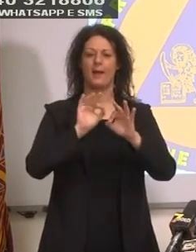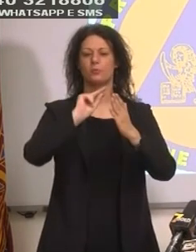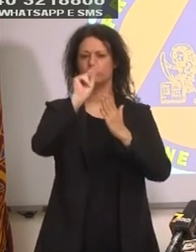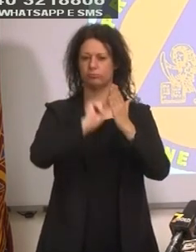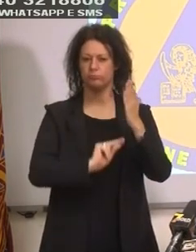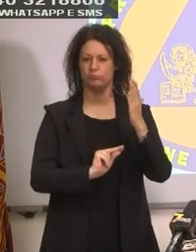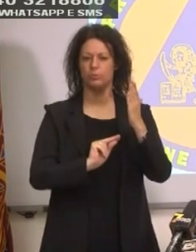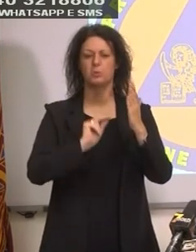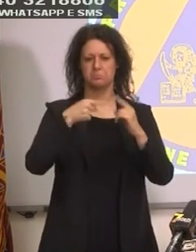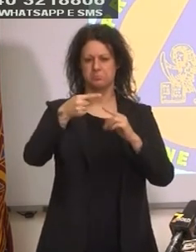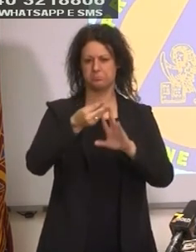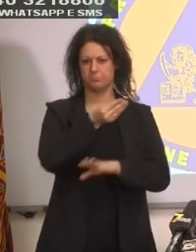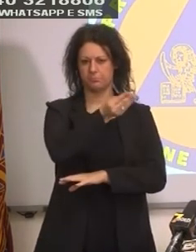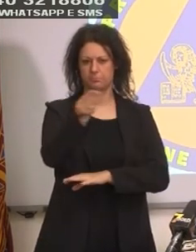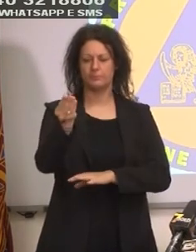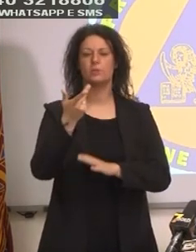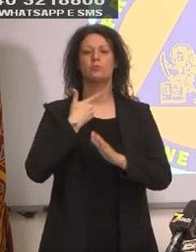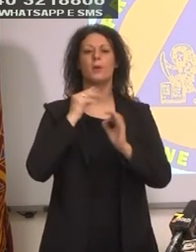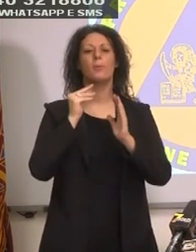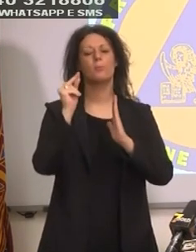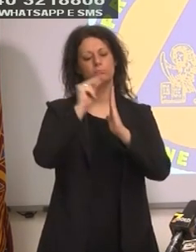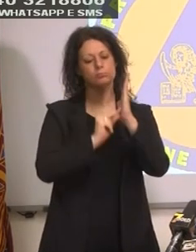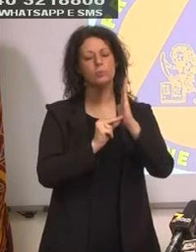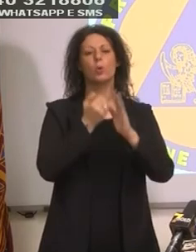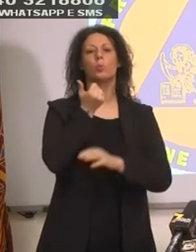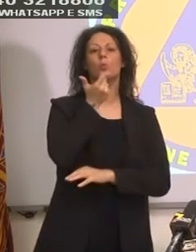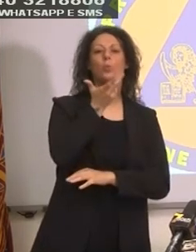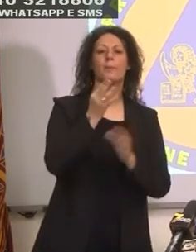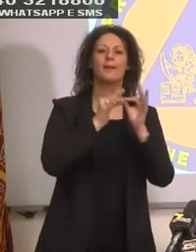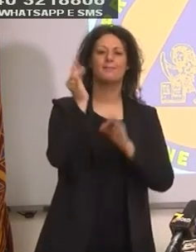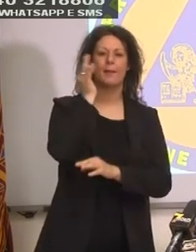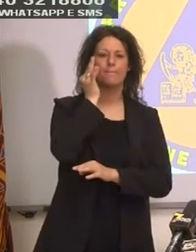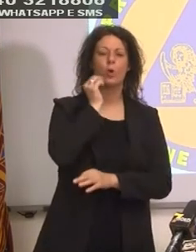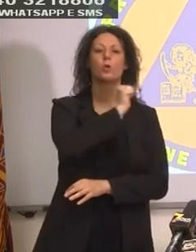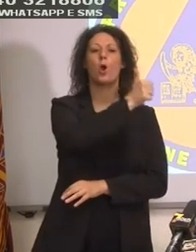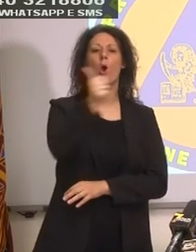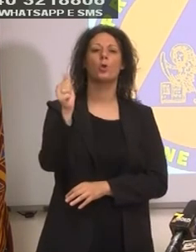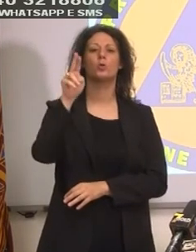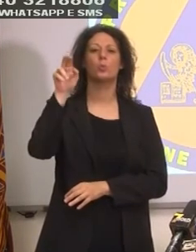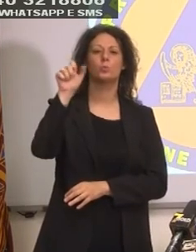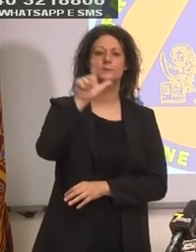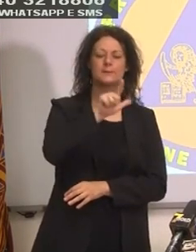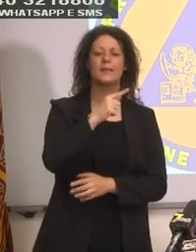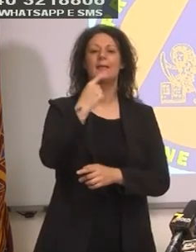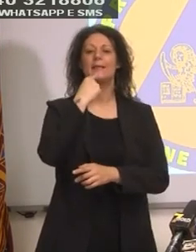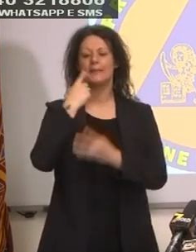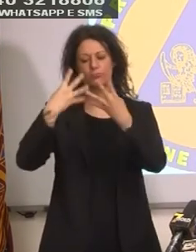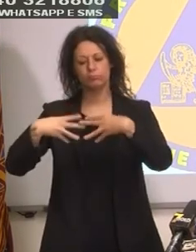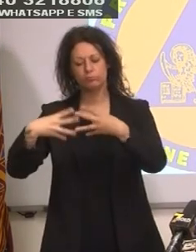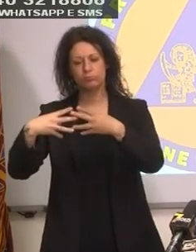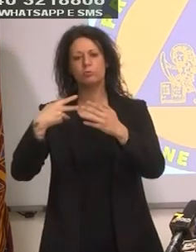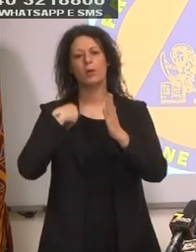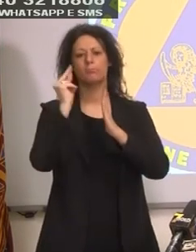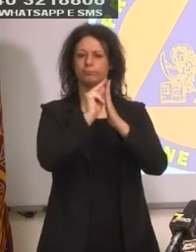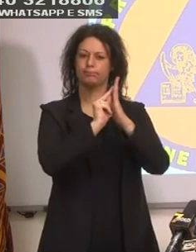un dossier con i numeri di tamponi, le percentuali, ULS per ULS, chi li ha fatti, chi li ha processati. Quindi avete anche uno spaccato